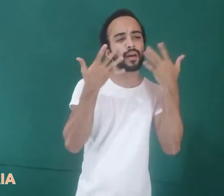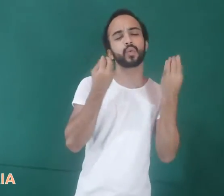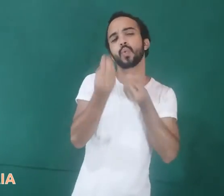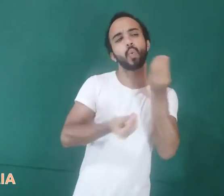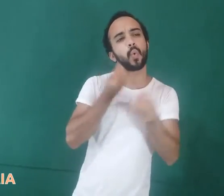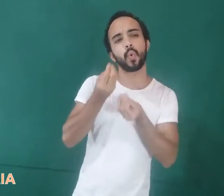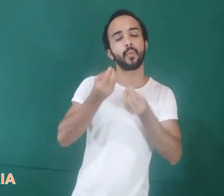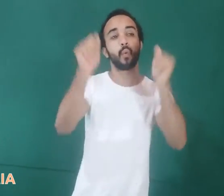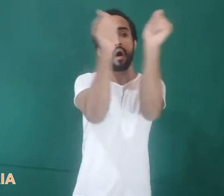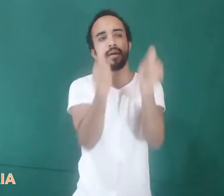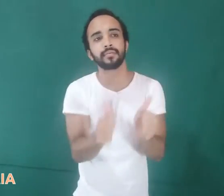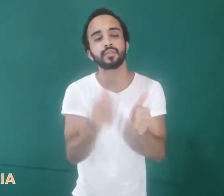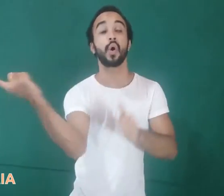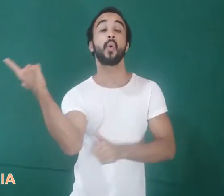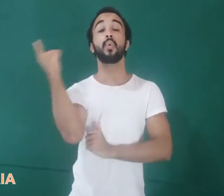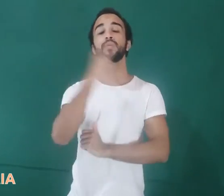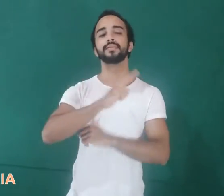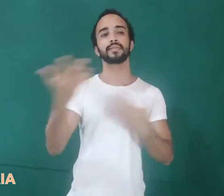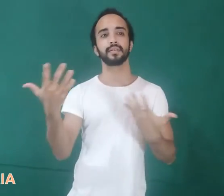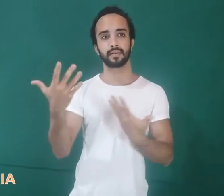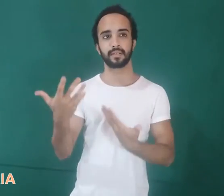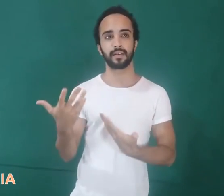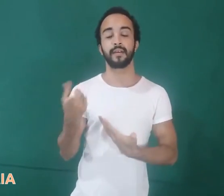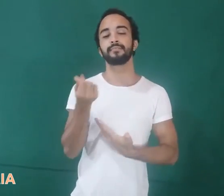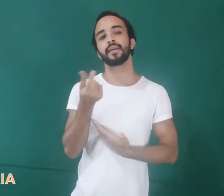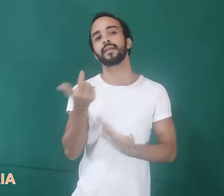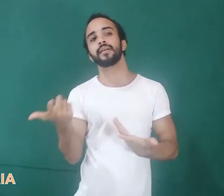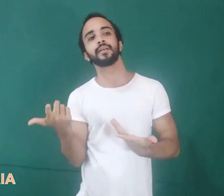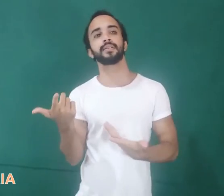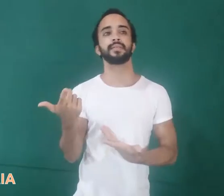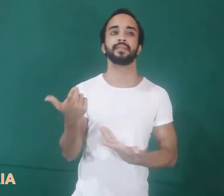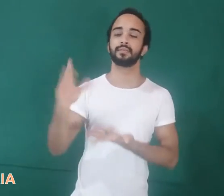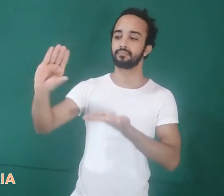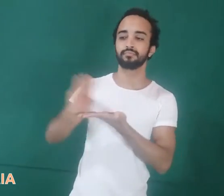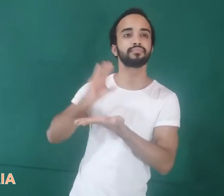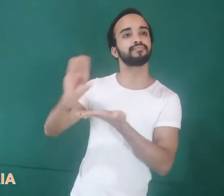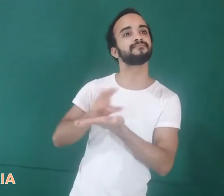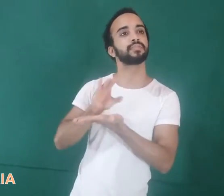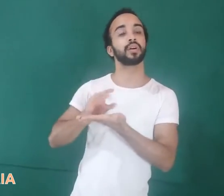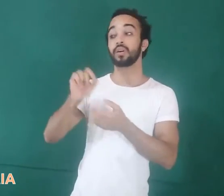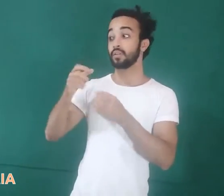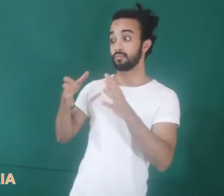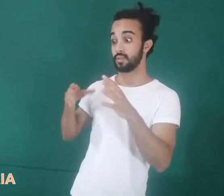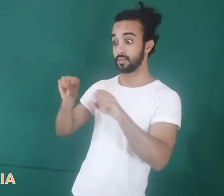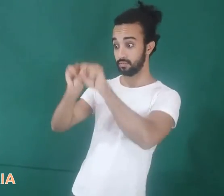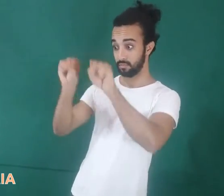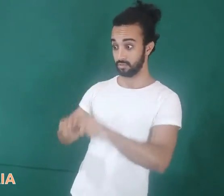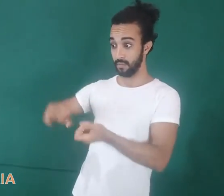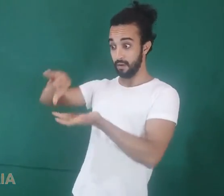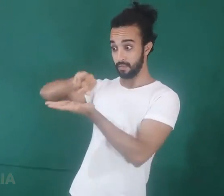artista e tal conseguiria renda dentro desse nosso sentido capitalista péssimo? Como é que